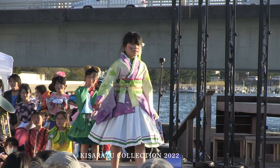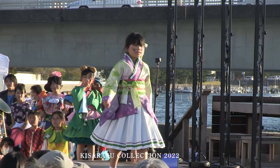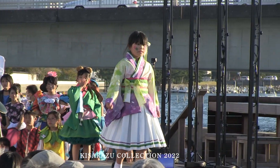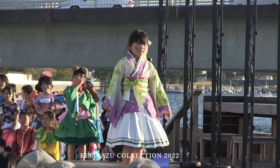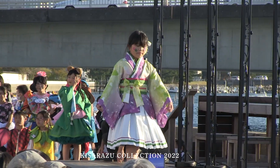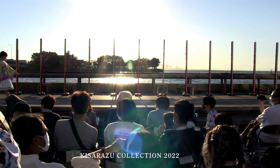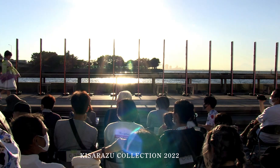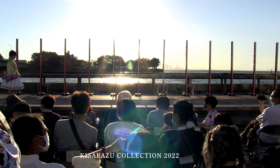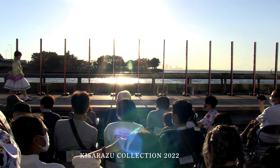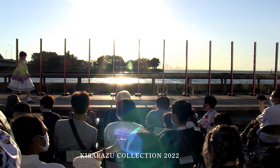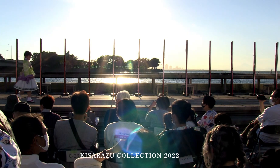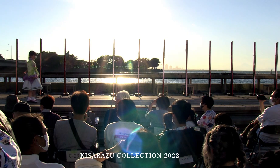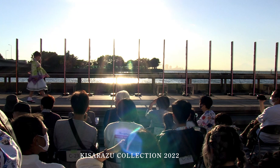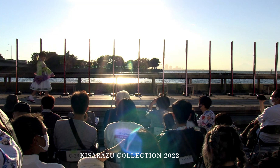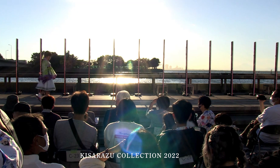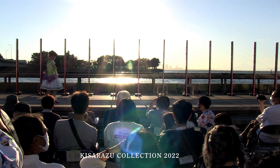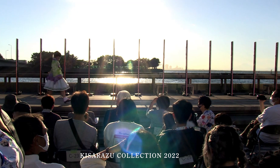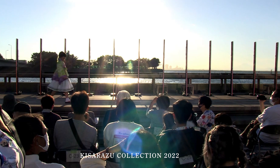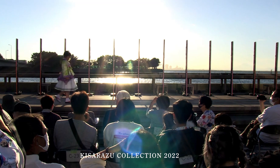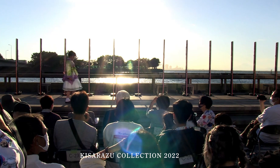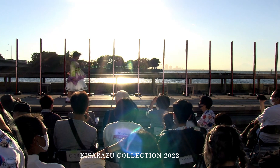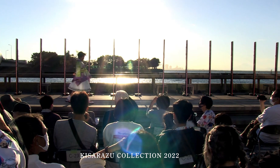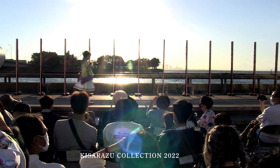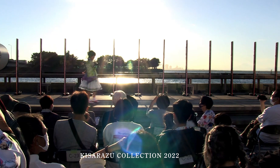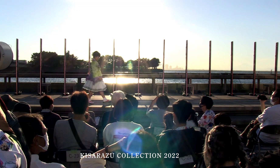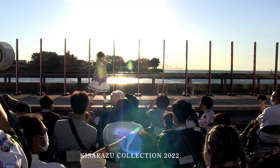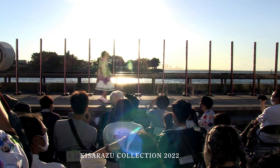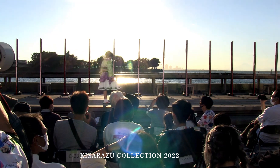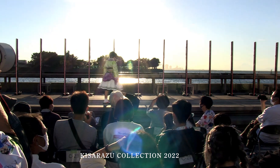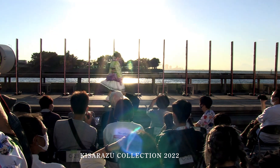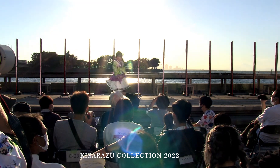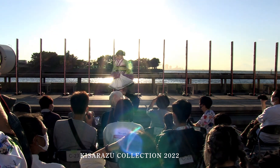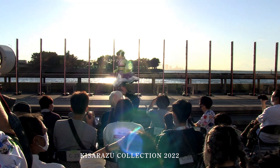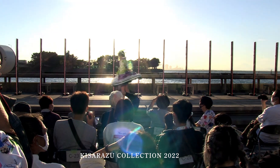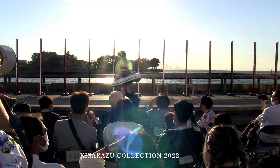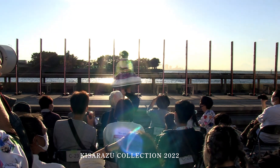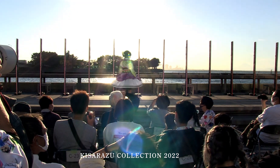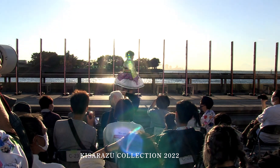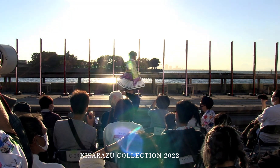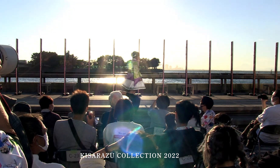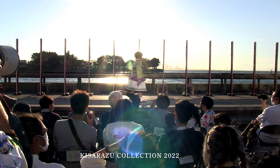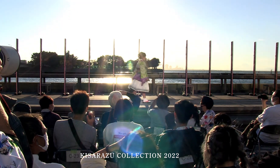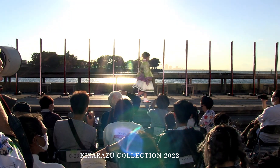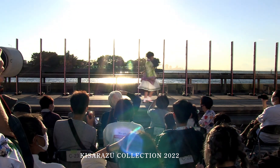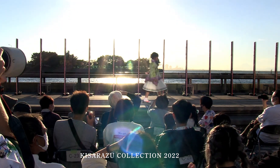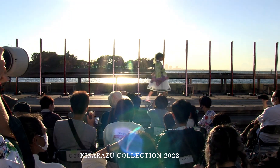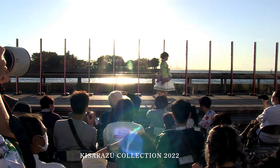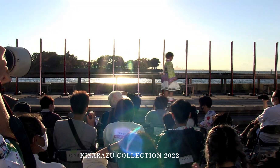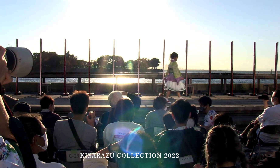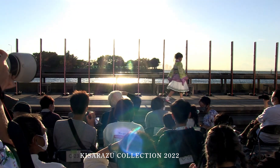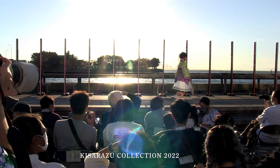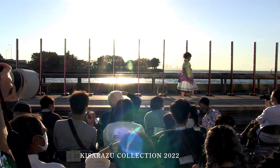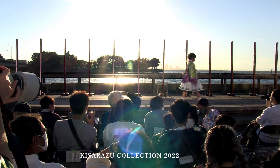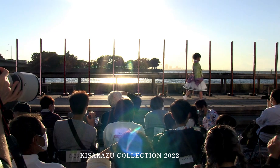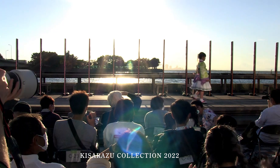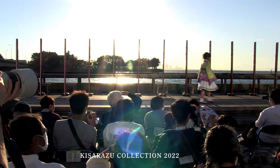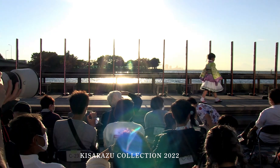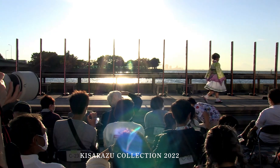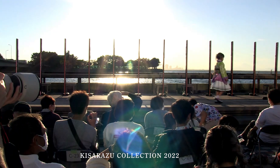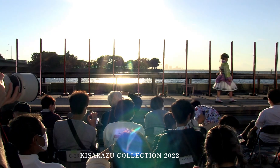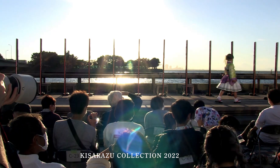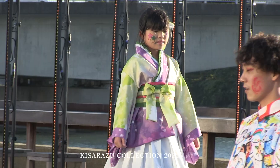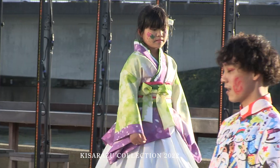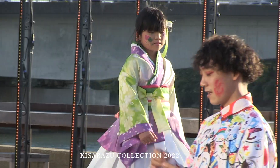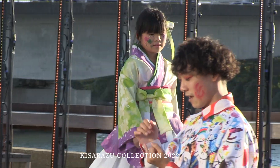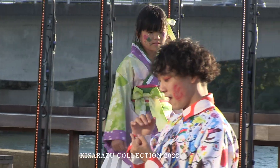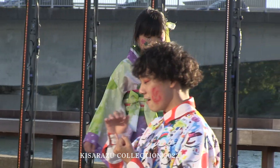ま、なるのかを細かく調節しデザインしたので、ぜひ注目してみてほしいです。可愛ら